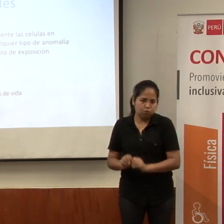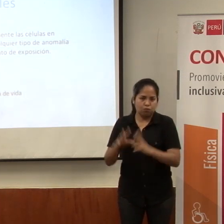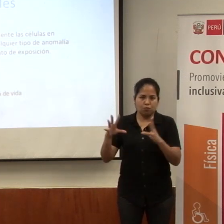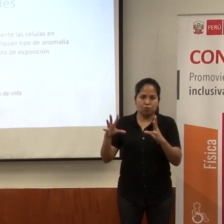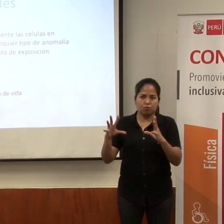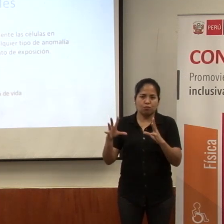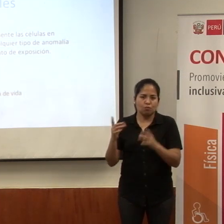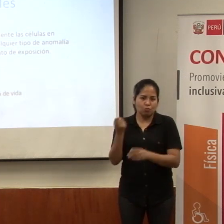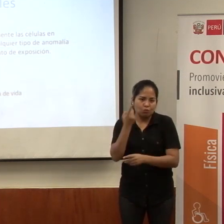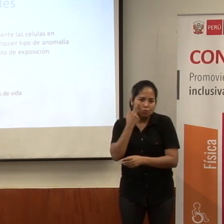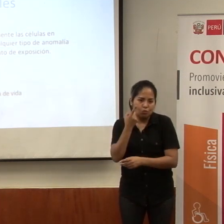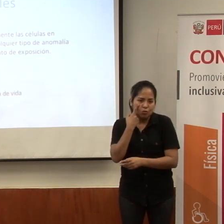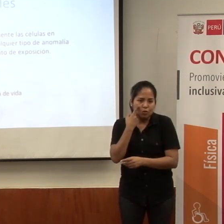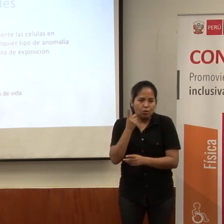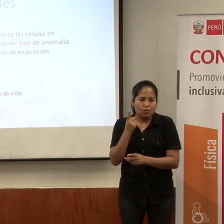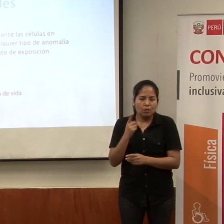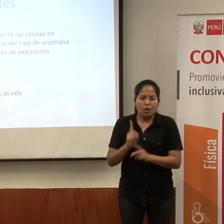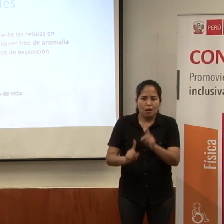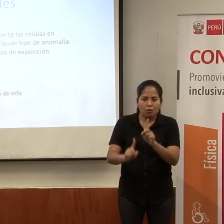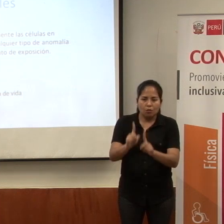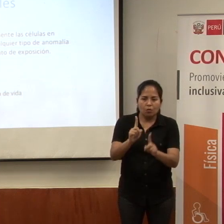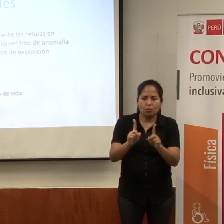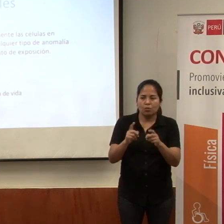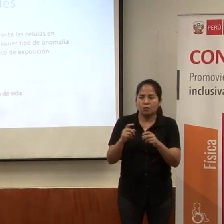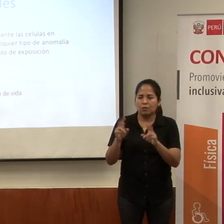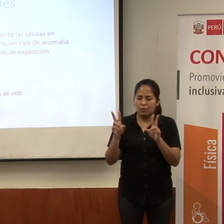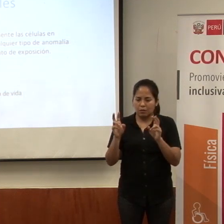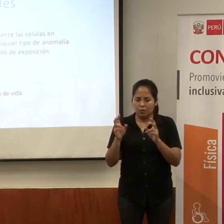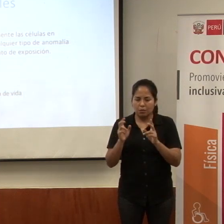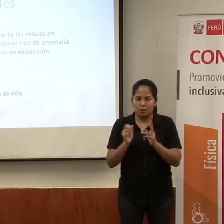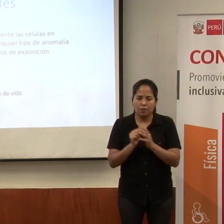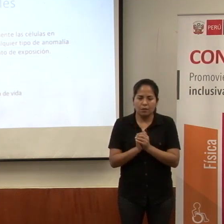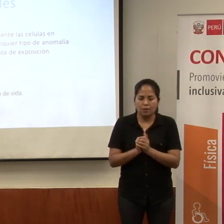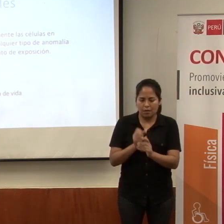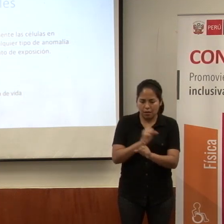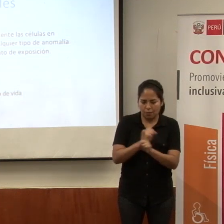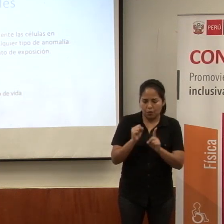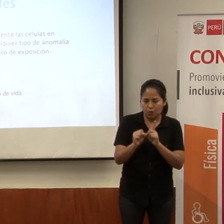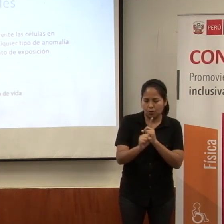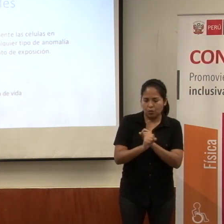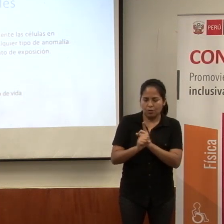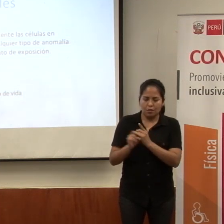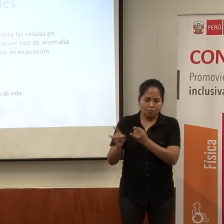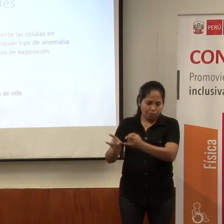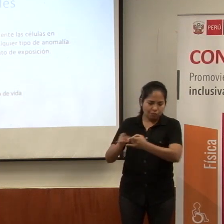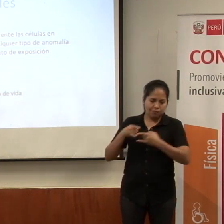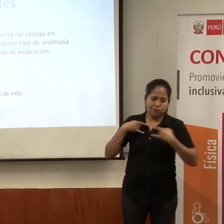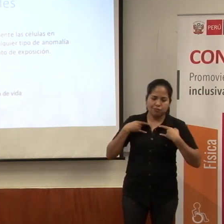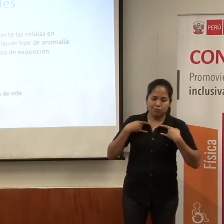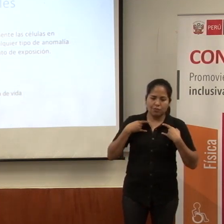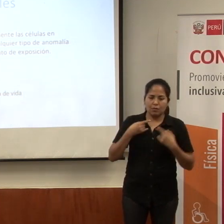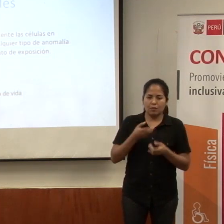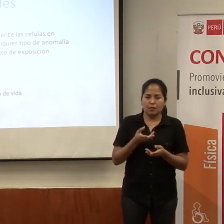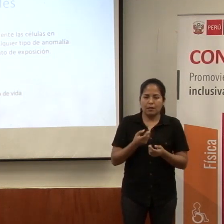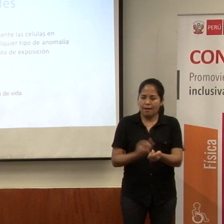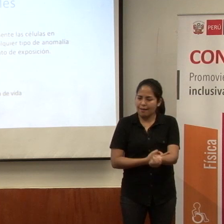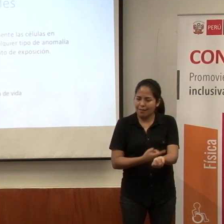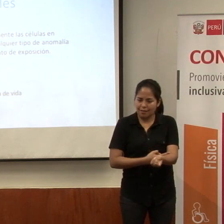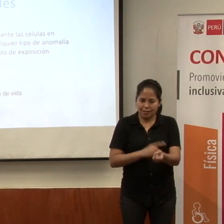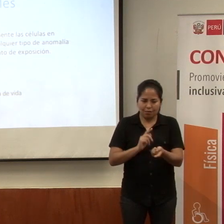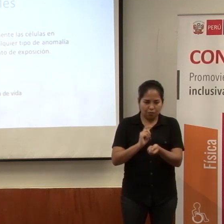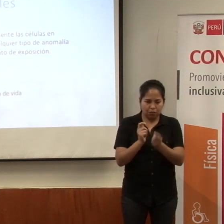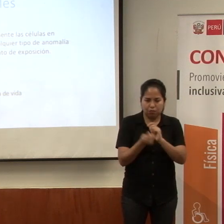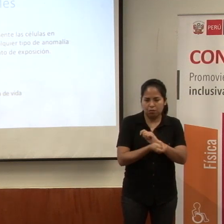Chernóbil, ¿no? Este es un problema creciente para la humanidad porque trae trastornos genéticos y eso va a provocar una serie